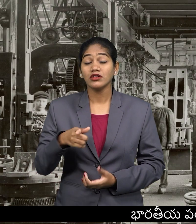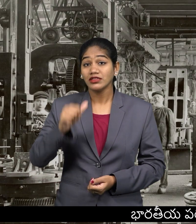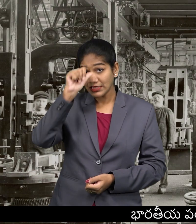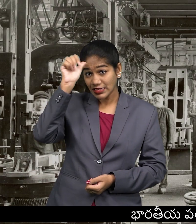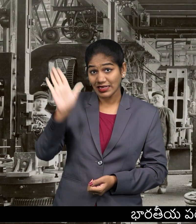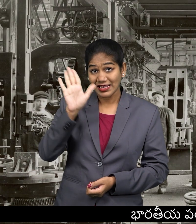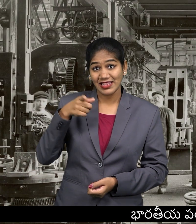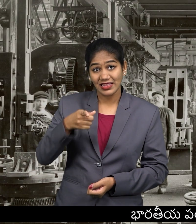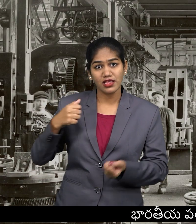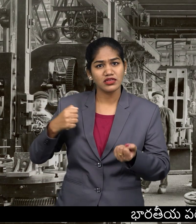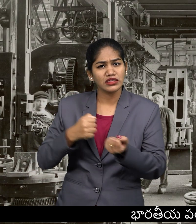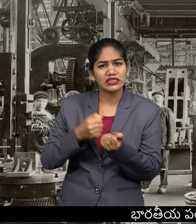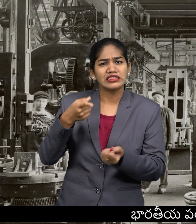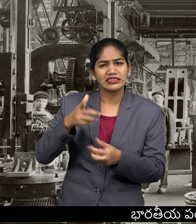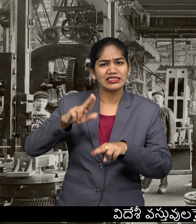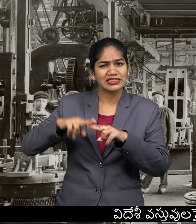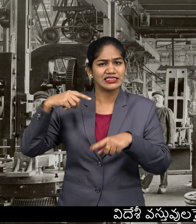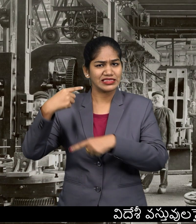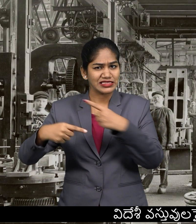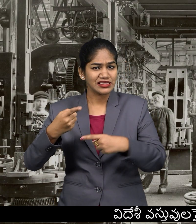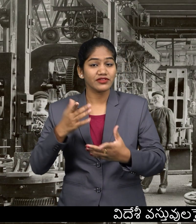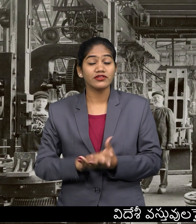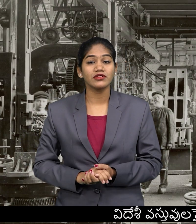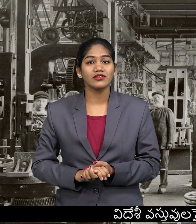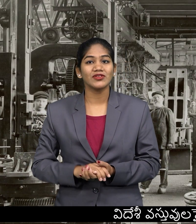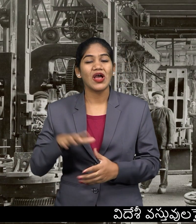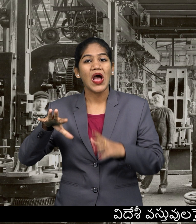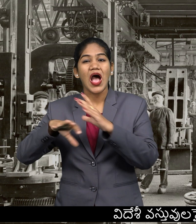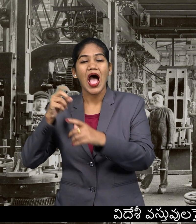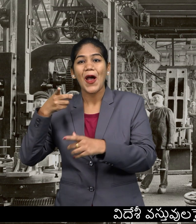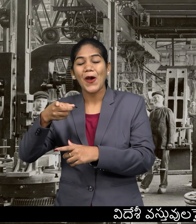భారతీయ పరిశ్రమలకు మద్దతుగా విదేశీ వస్తువులపై పన్ను విధించబడింది.